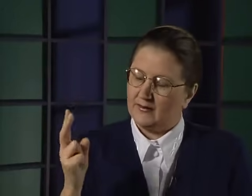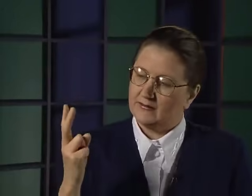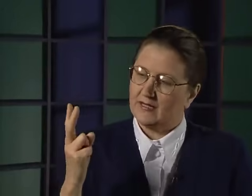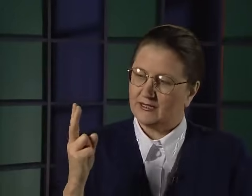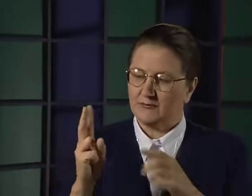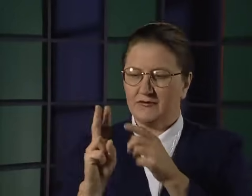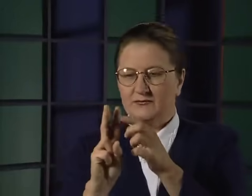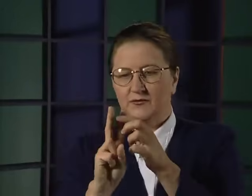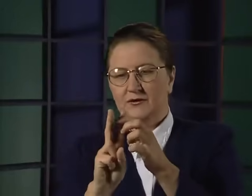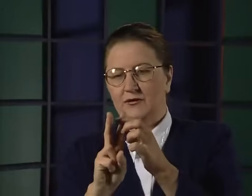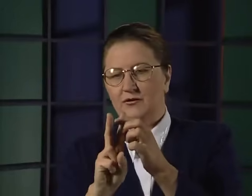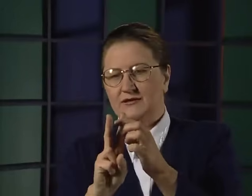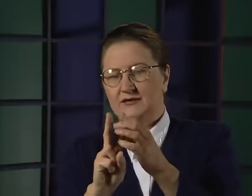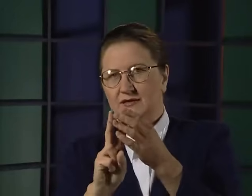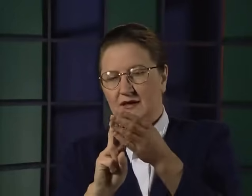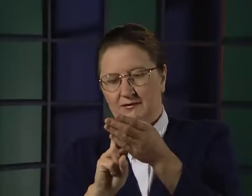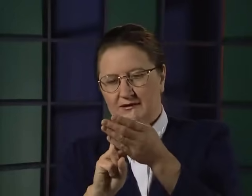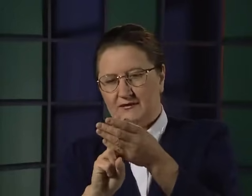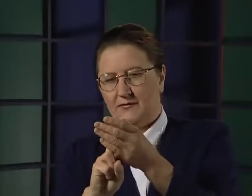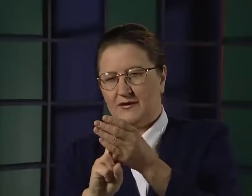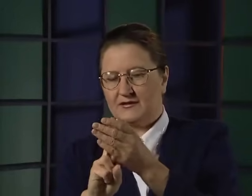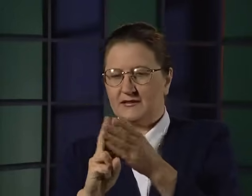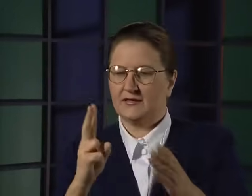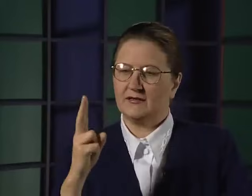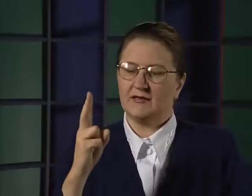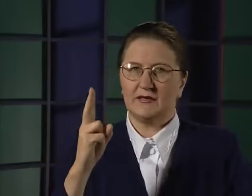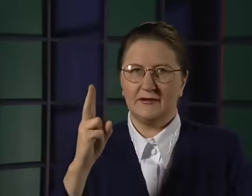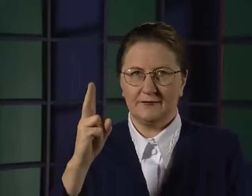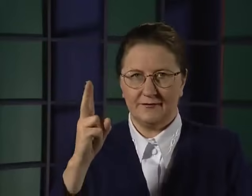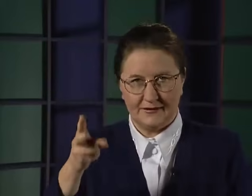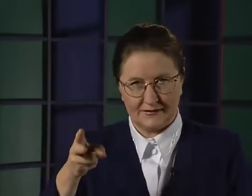Также мы возьмем указательный опять эти два пальца средний и вниз.